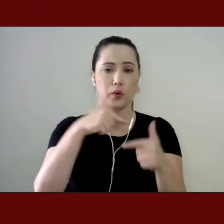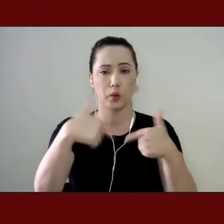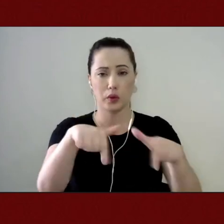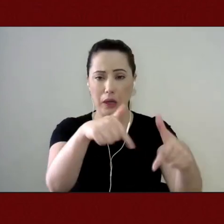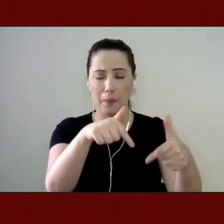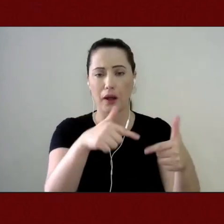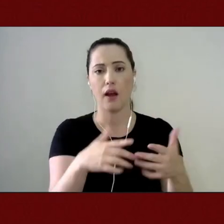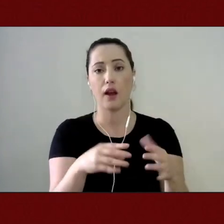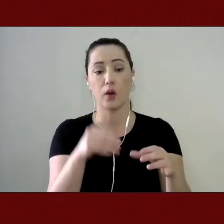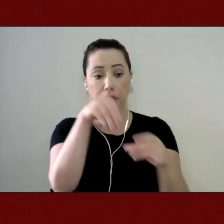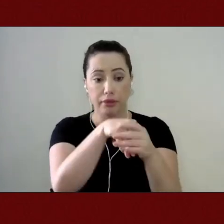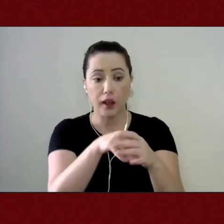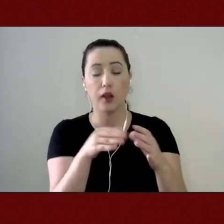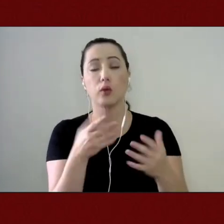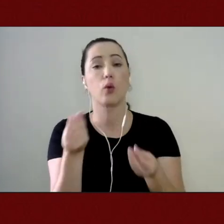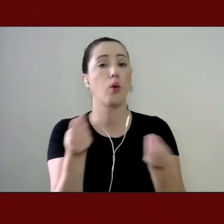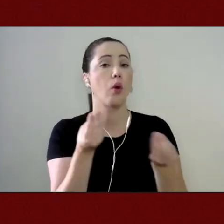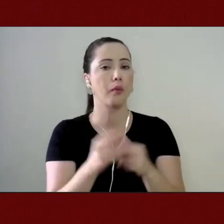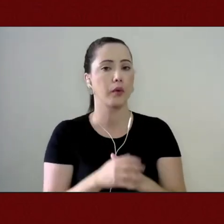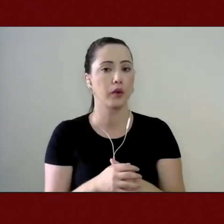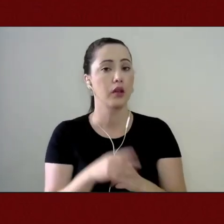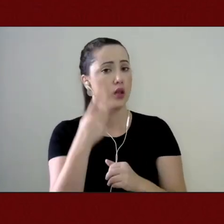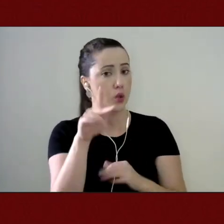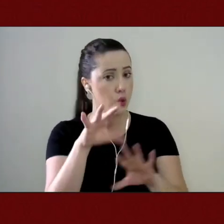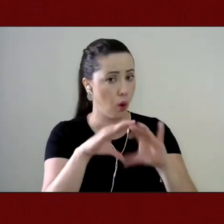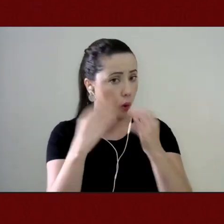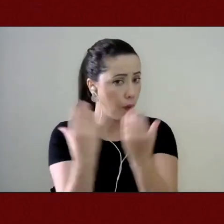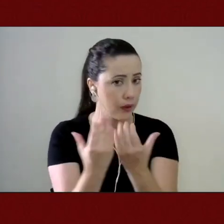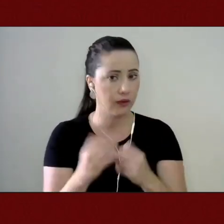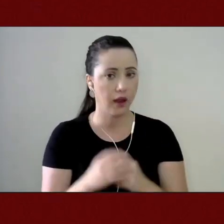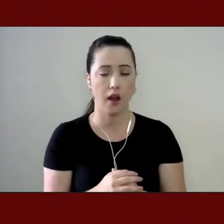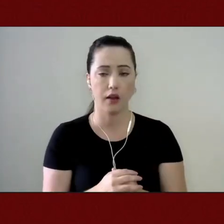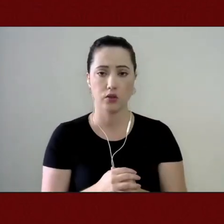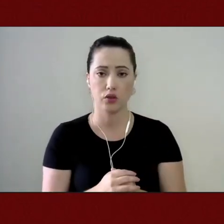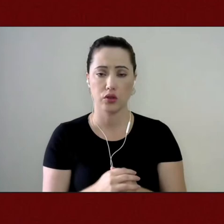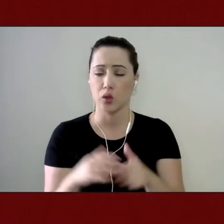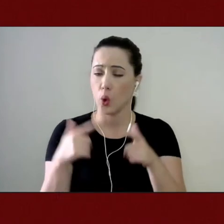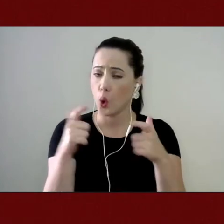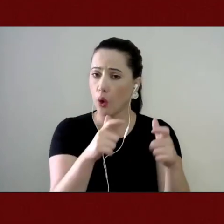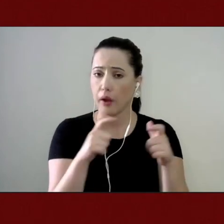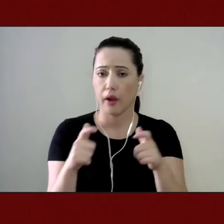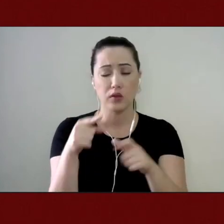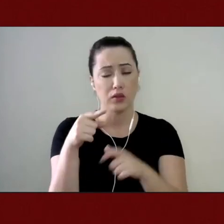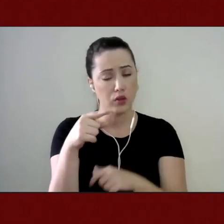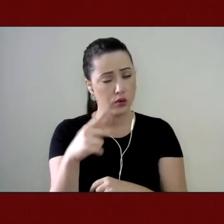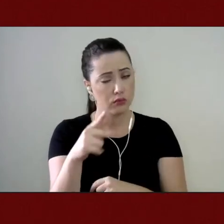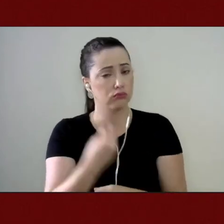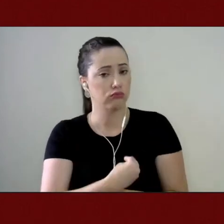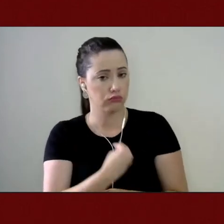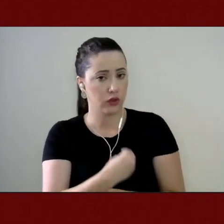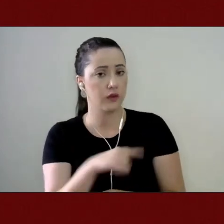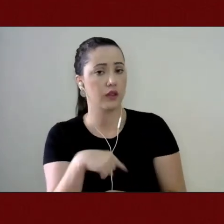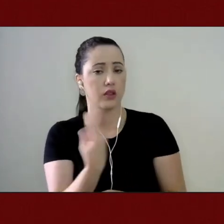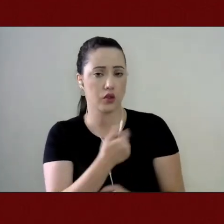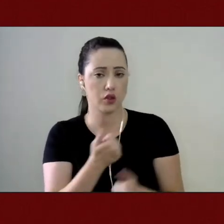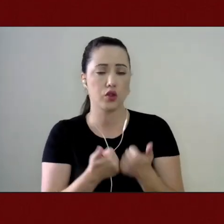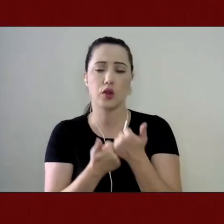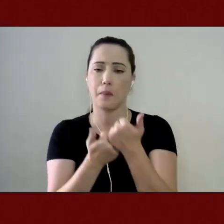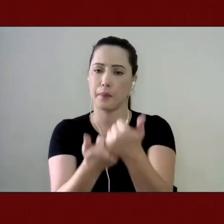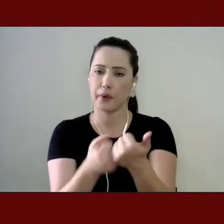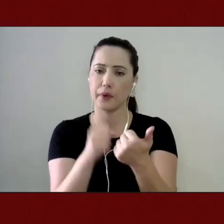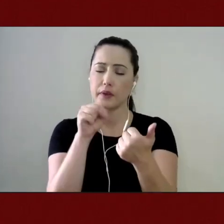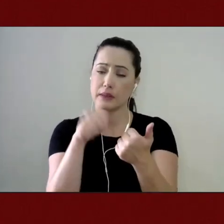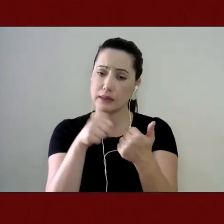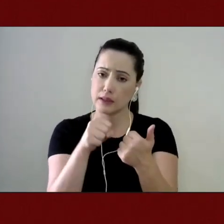nas comunidades onde atuam, em todos os lugares, para que a gente possa ajudar mesmo na construção dessa sociedade que